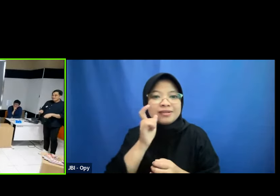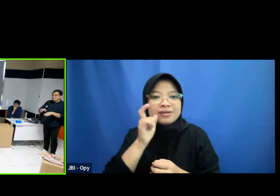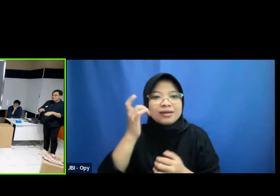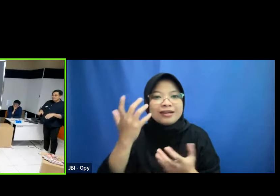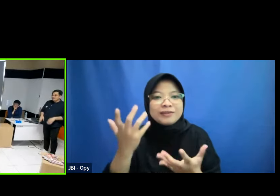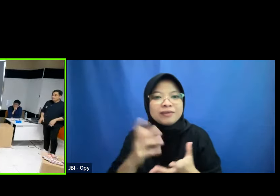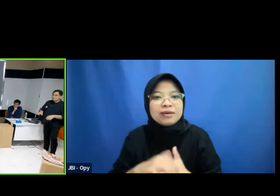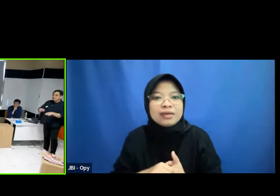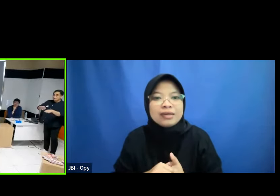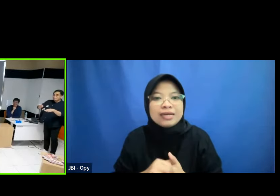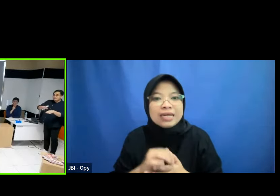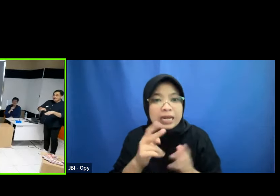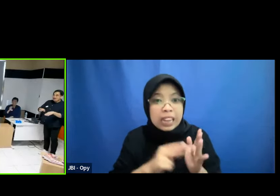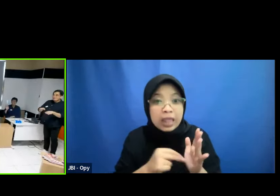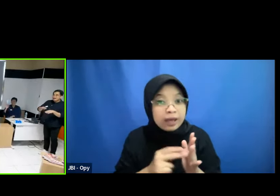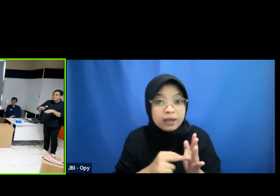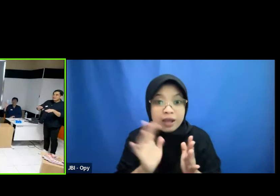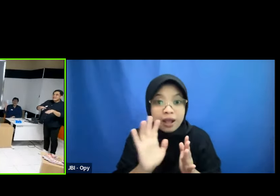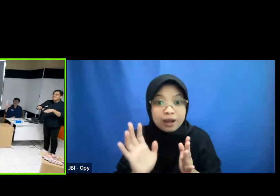kan enggak dinilai